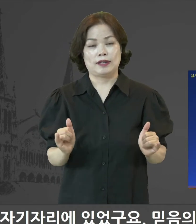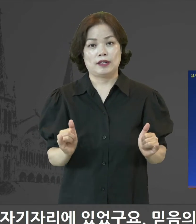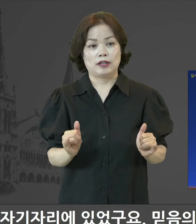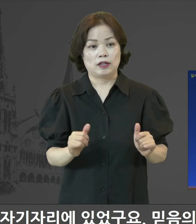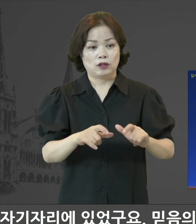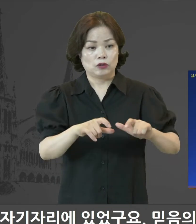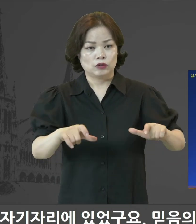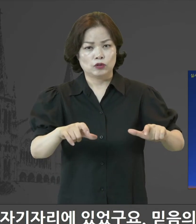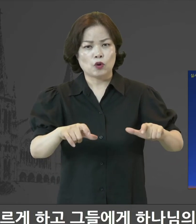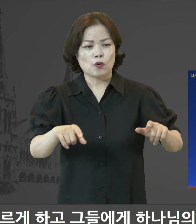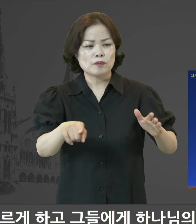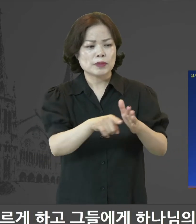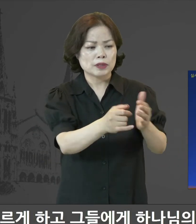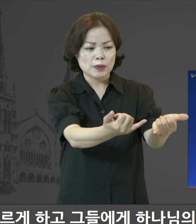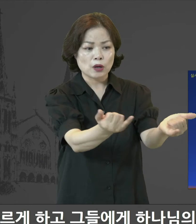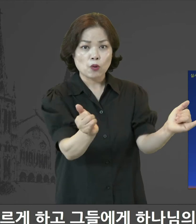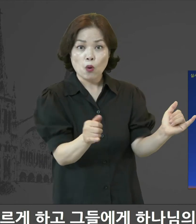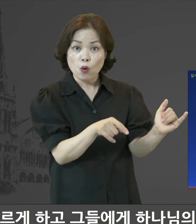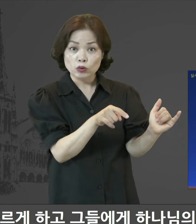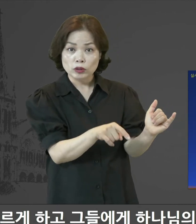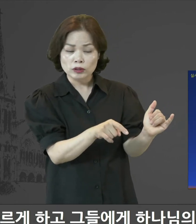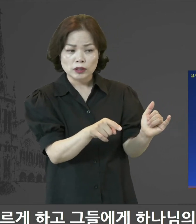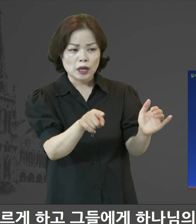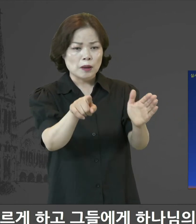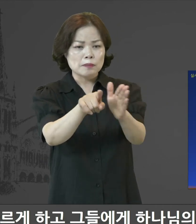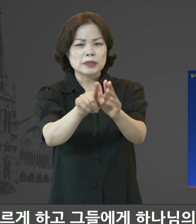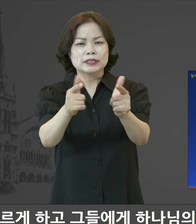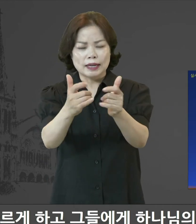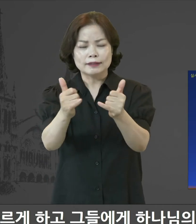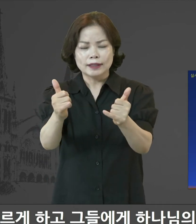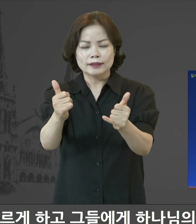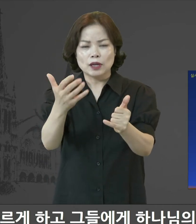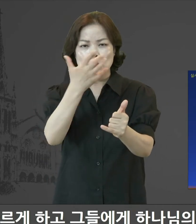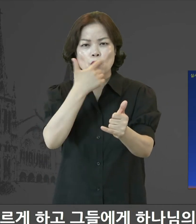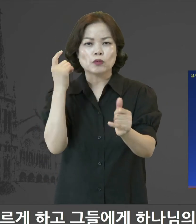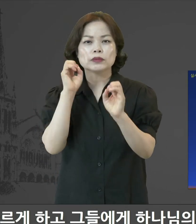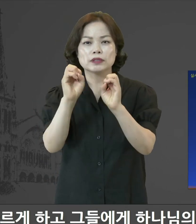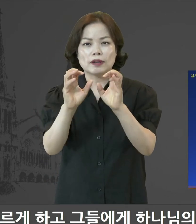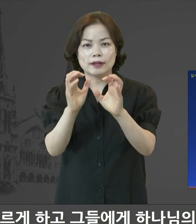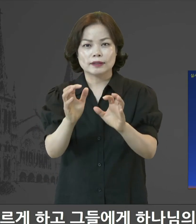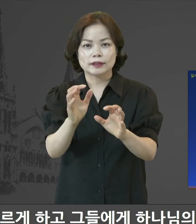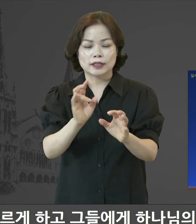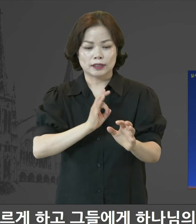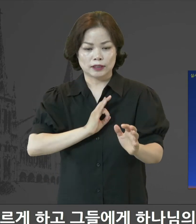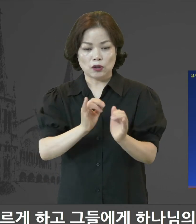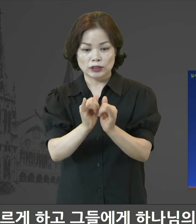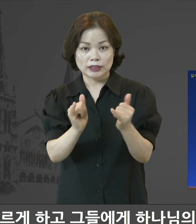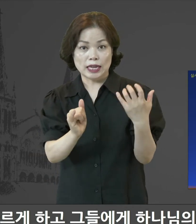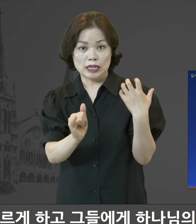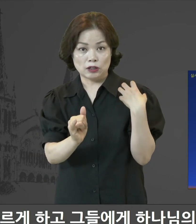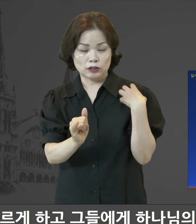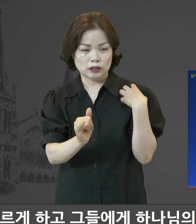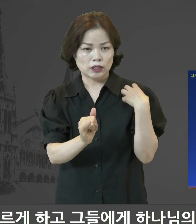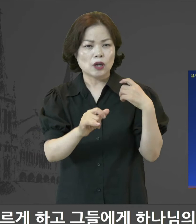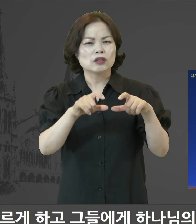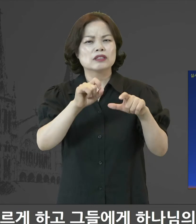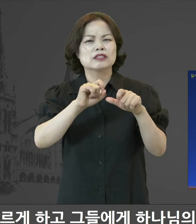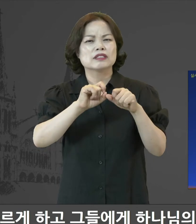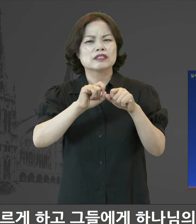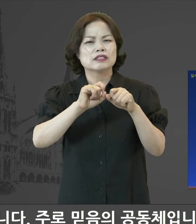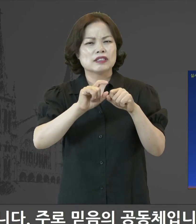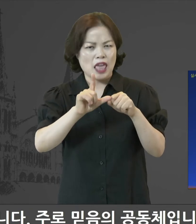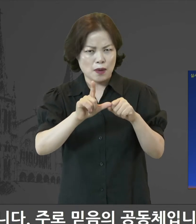주로 믿음의 공동체입니다. 믿지 않은 사람에게도 물론 선지자들이 일한 경우가 있었습니다. 그러나 대체로 믿는 사람 안에서